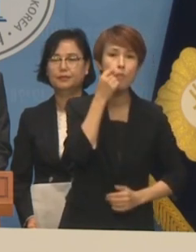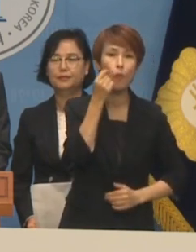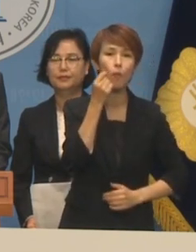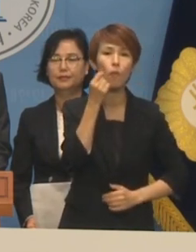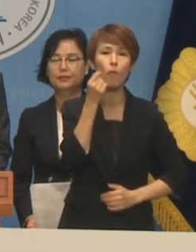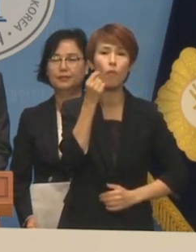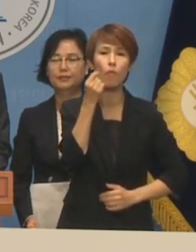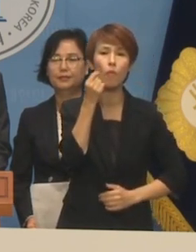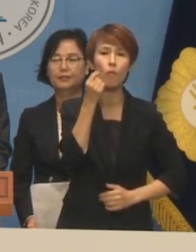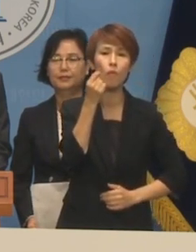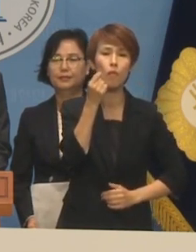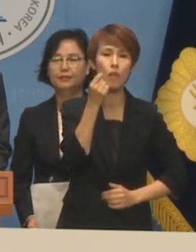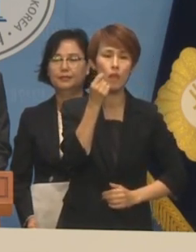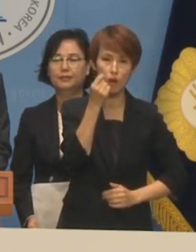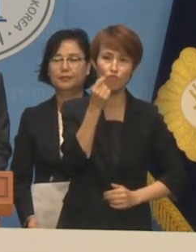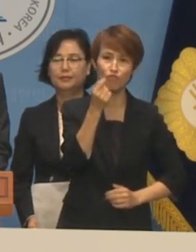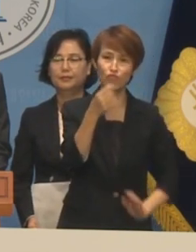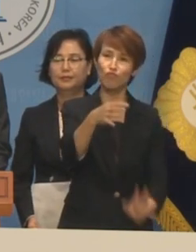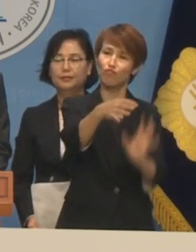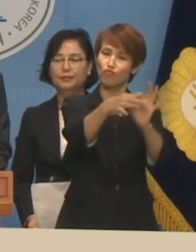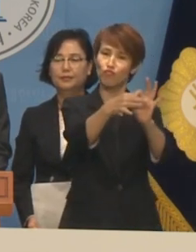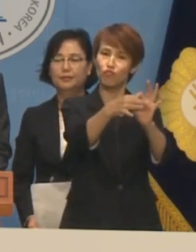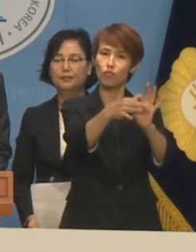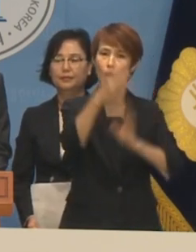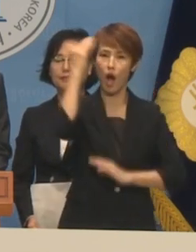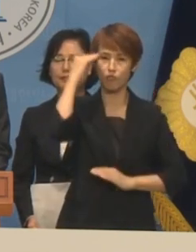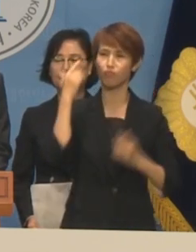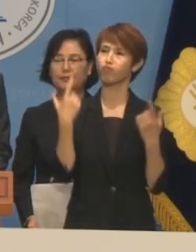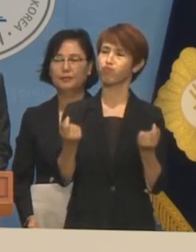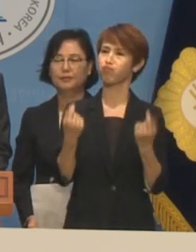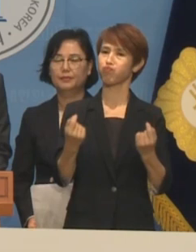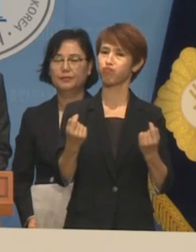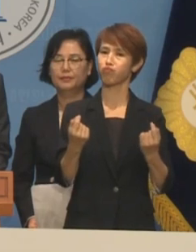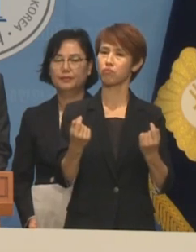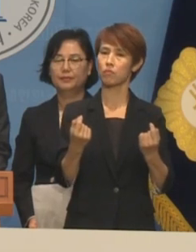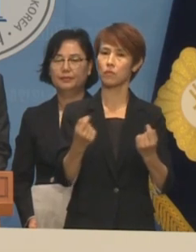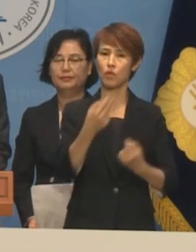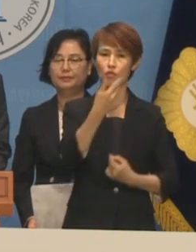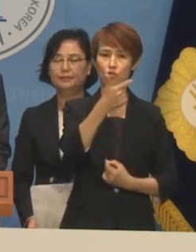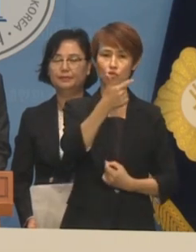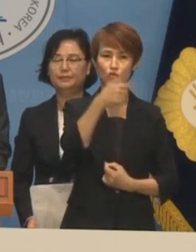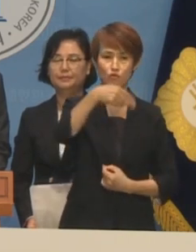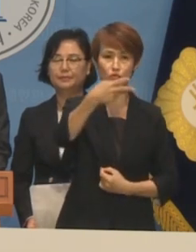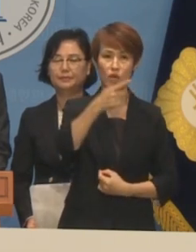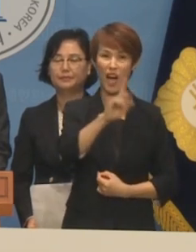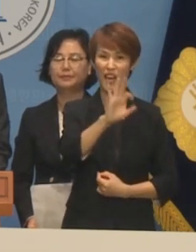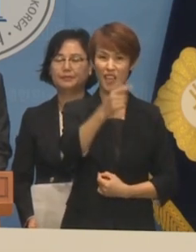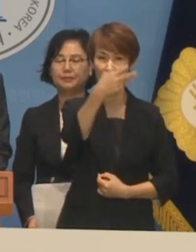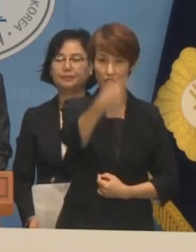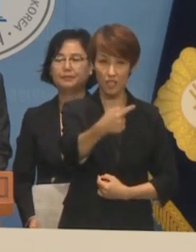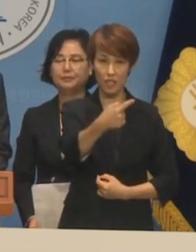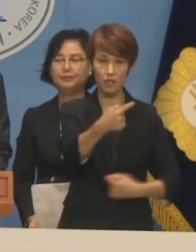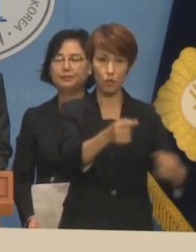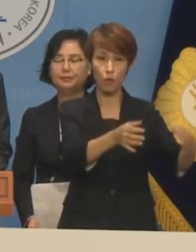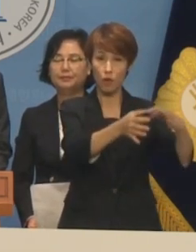통치를 인정하고 오히려 그것이 대한민국의 근대화에 기여했다고 하는 뉴라이트